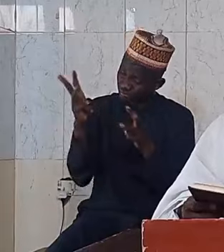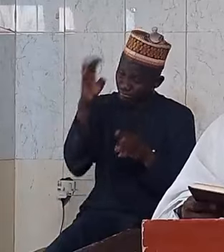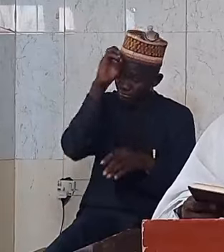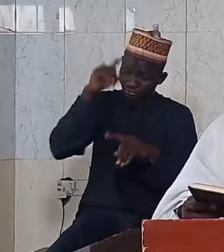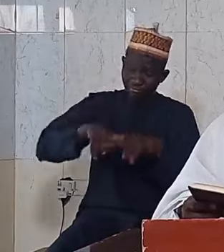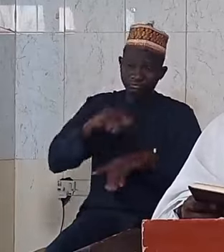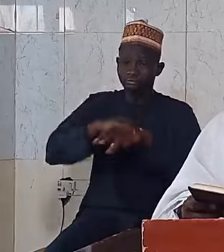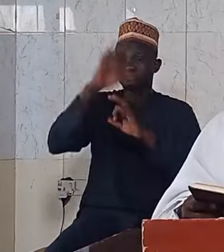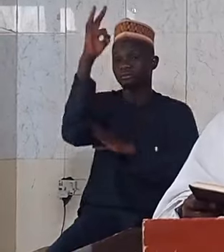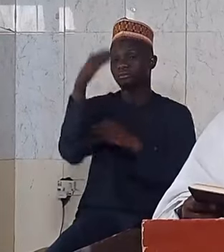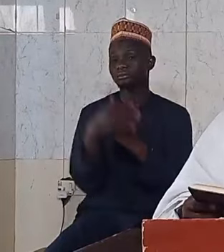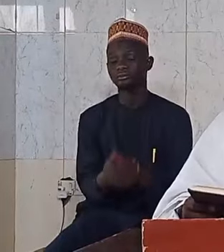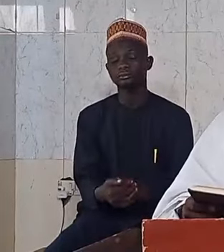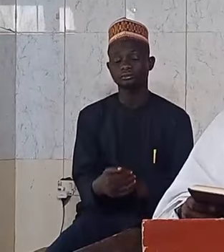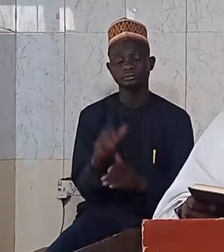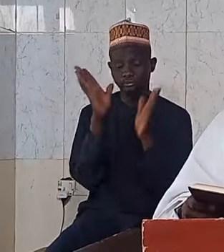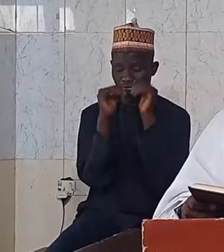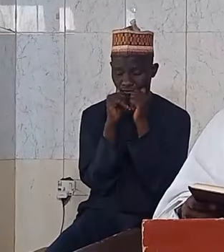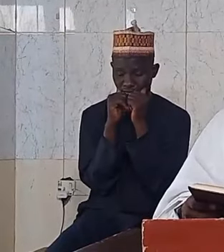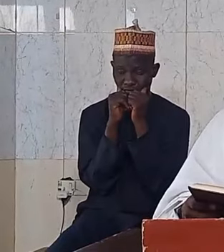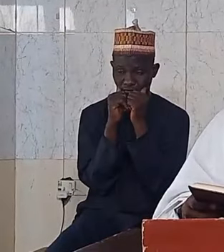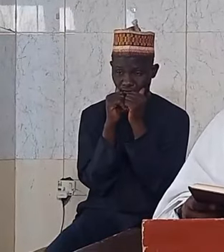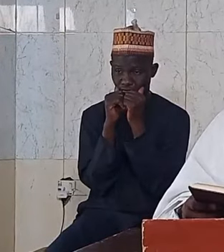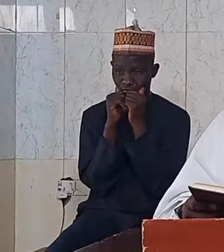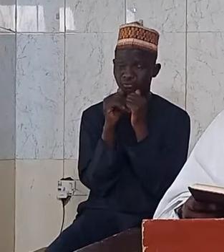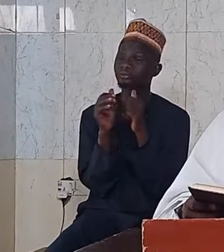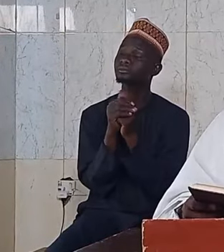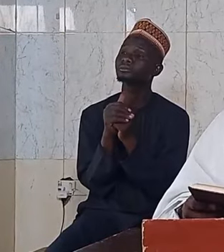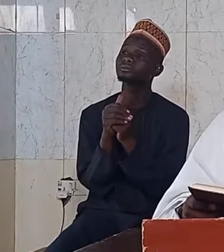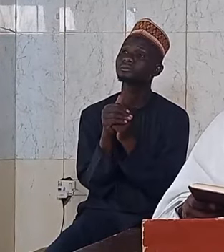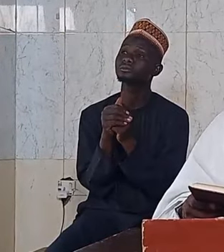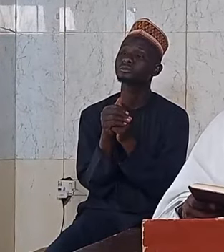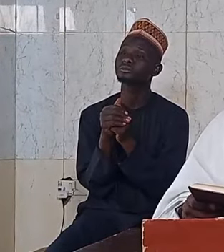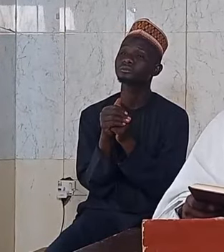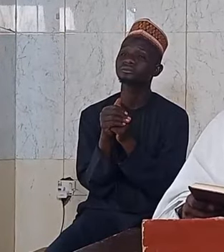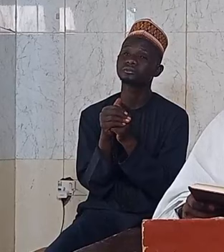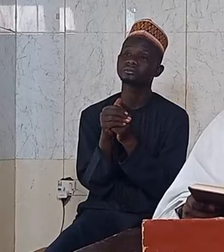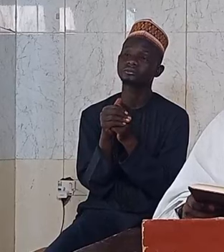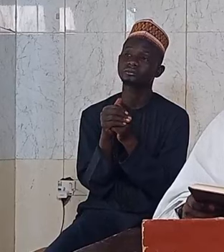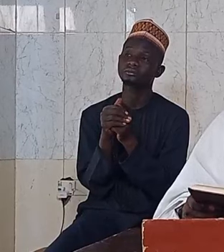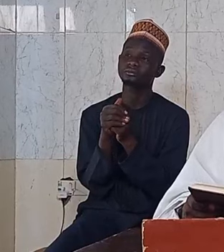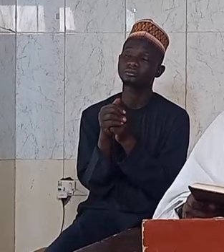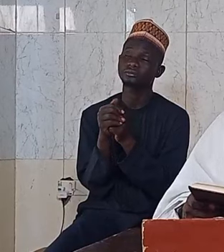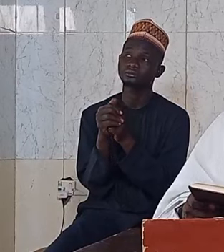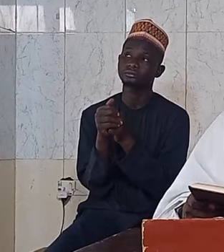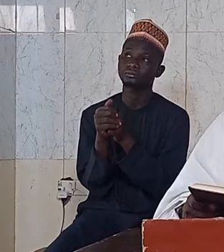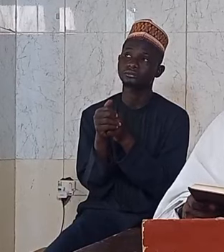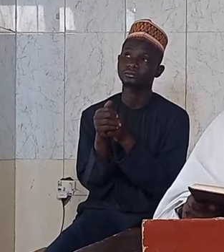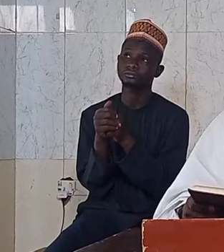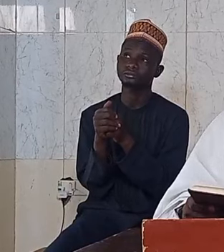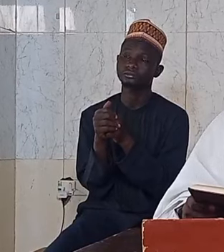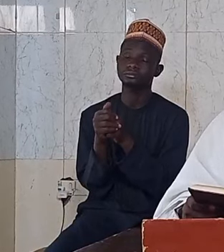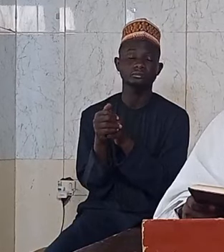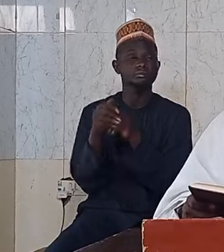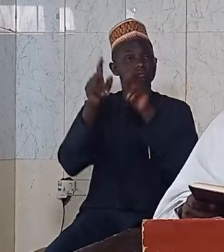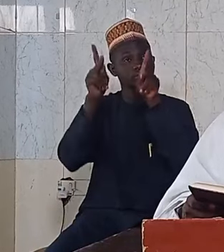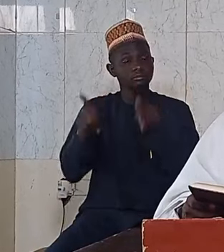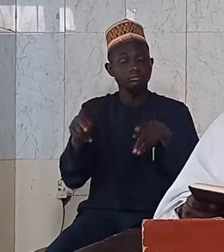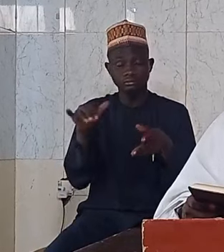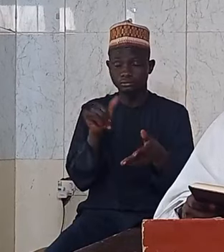ينا دوغرو غا الله شي مؤمني فصاحب القوة والركن الوثيق to mutumin da